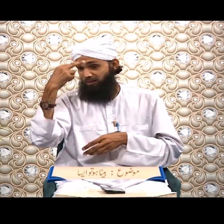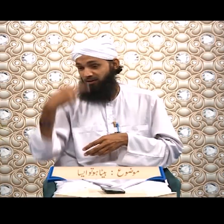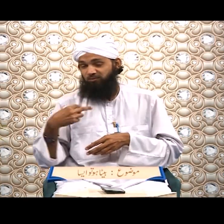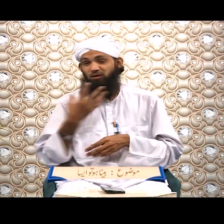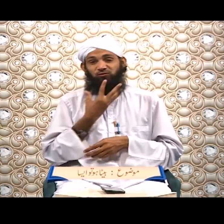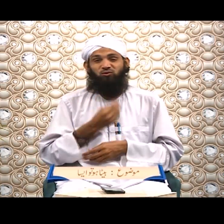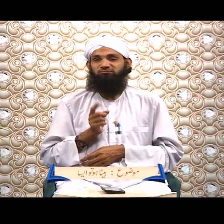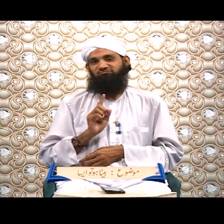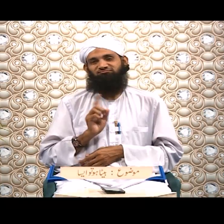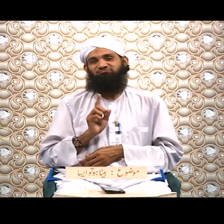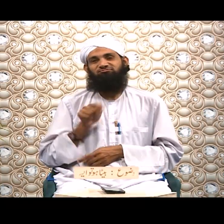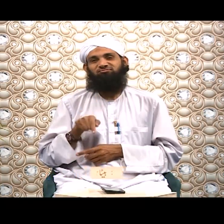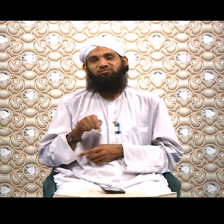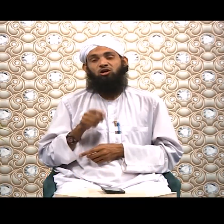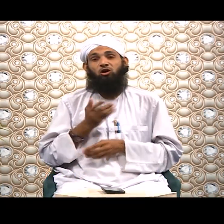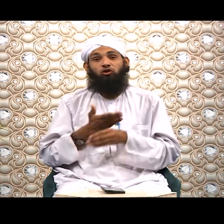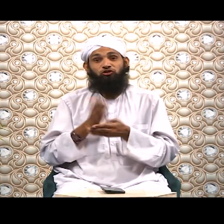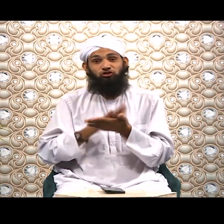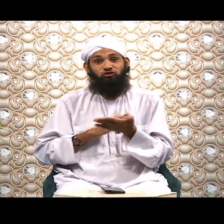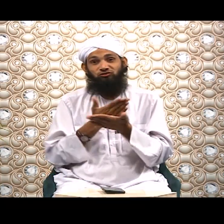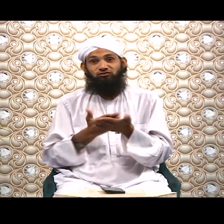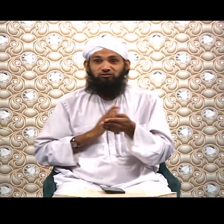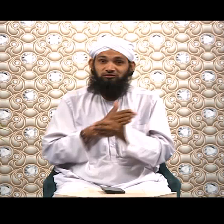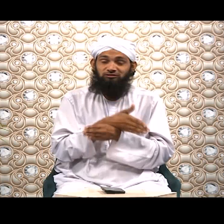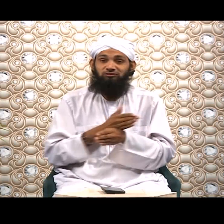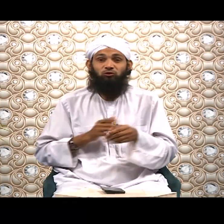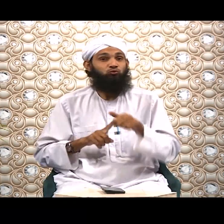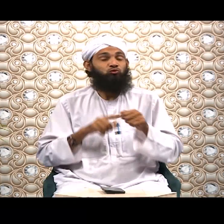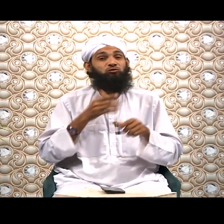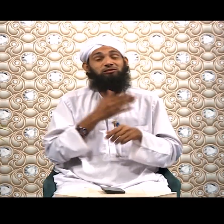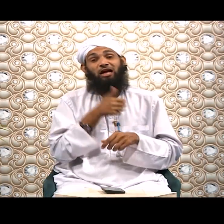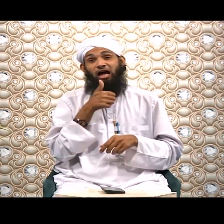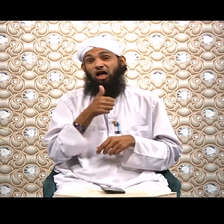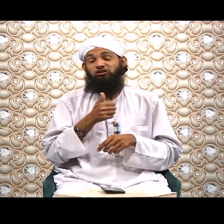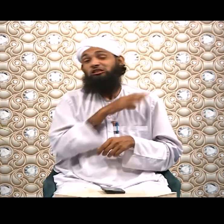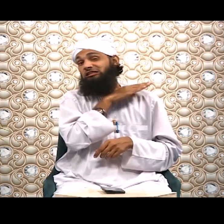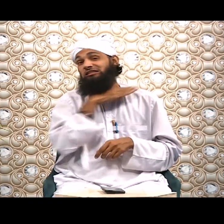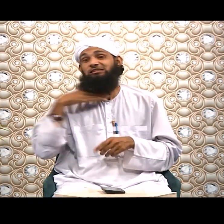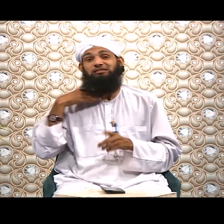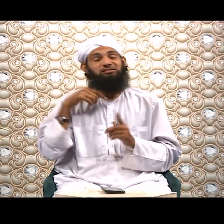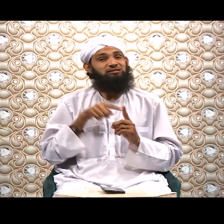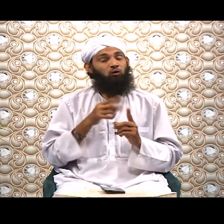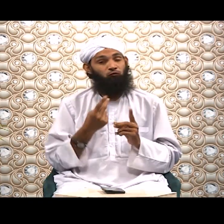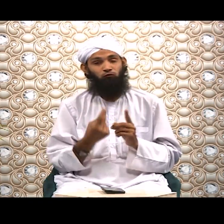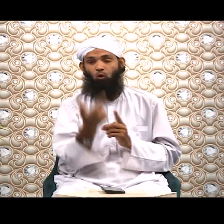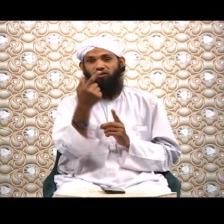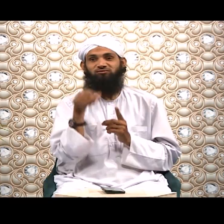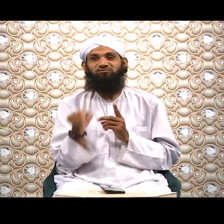غمگین نہ ہو۔ چھری خوب تیز کر لیجئے تاکہ میرے گلے پر اچھی طرح چل جائے، یعنی گلا فوراً کٹ جائے، کیونکہ